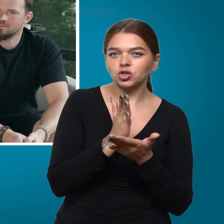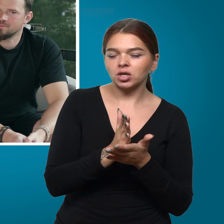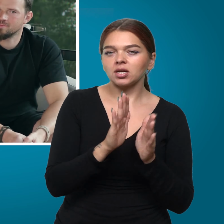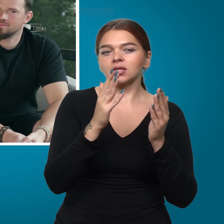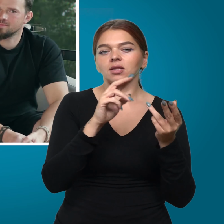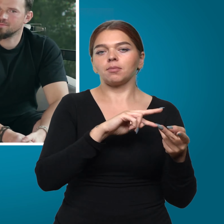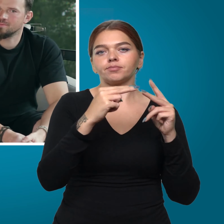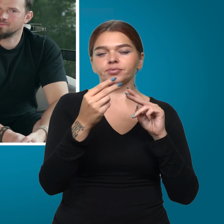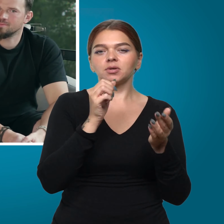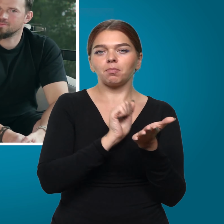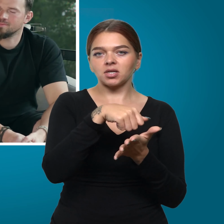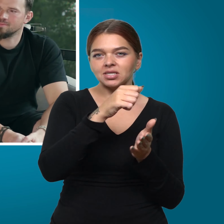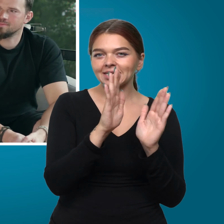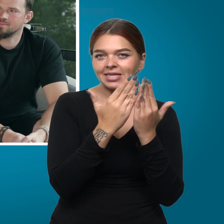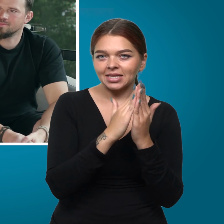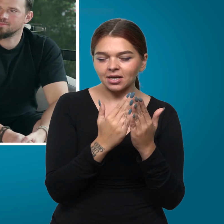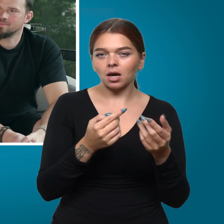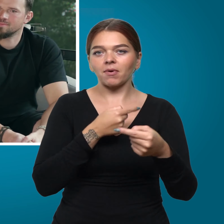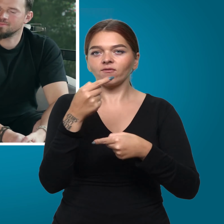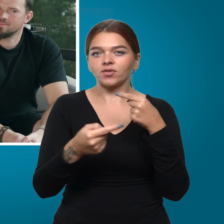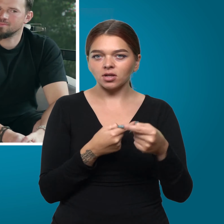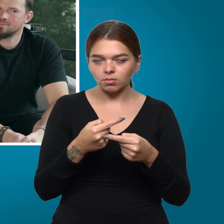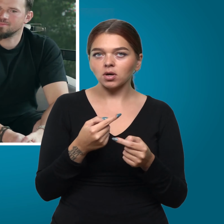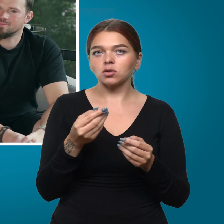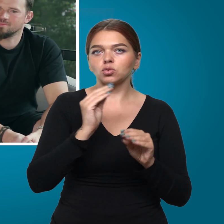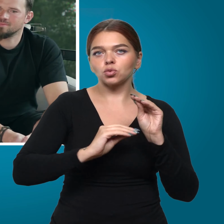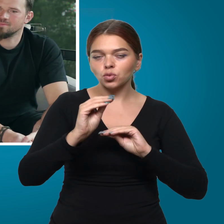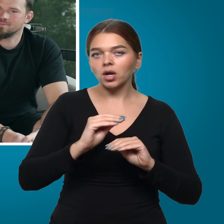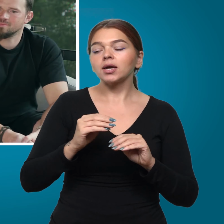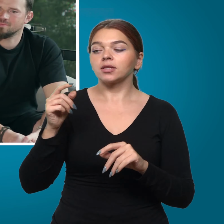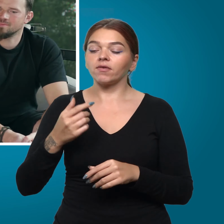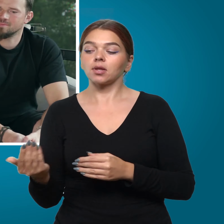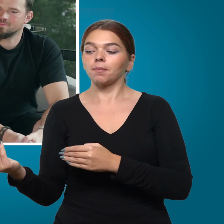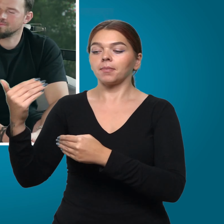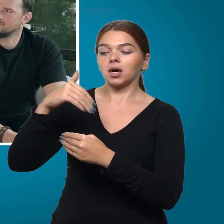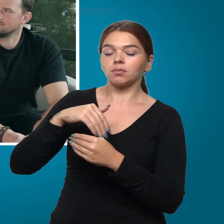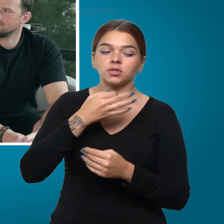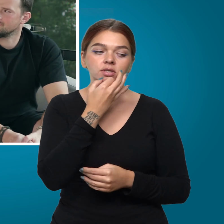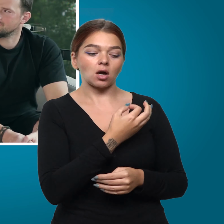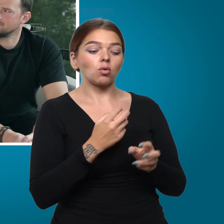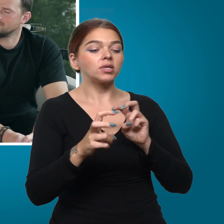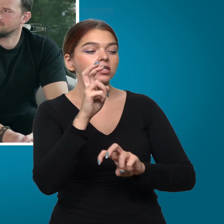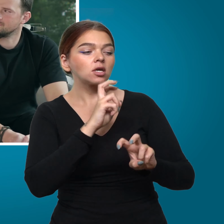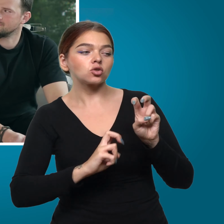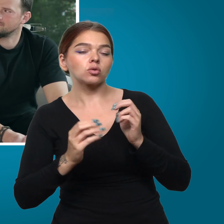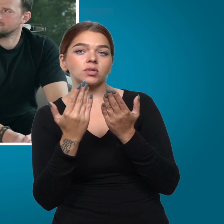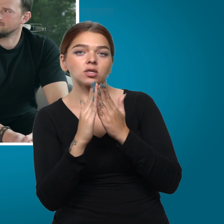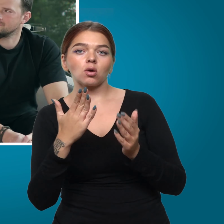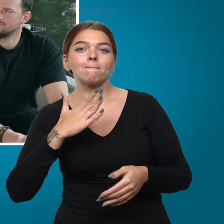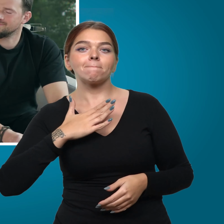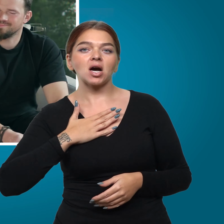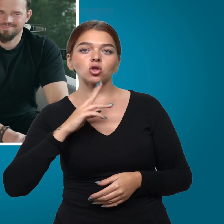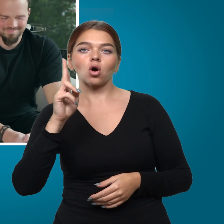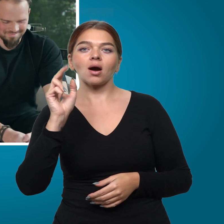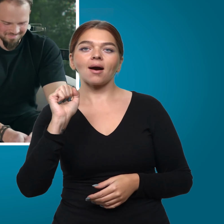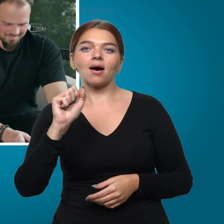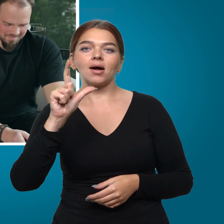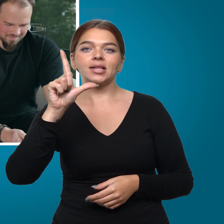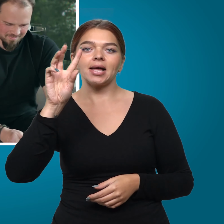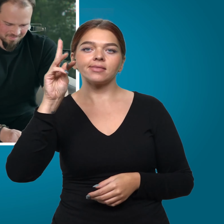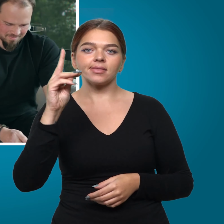tampa filmais, ir irgi ateina, sako, mes ieškome knygos Mano kaltė. Čia, jeigu nežinau, kas nori žino,